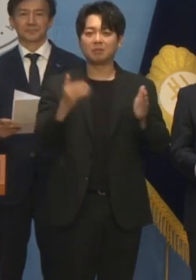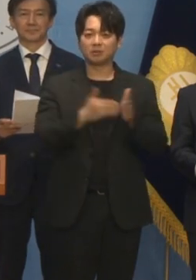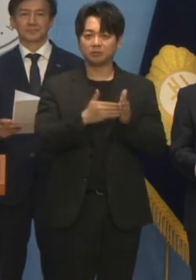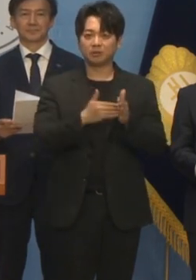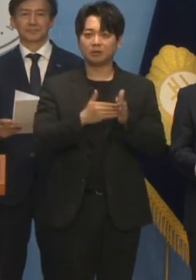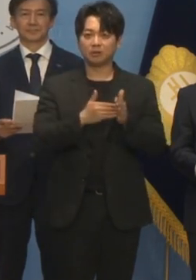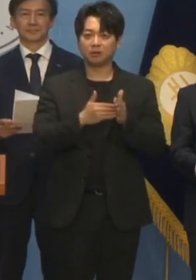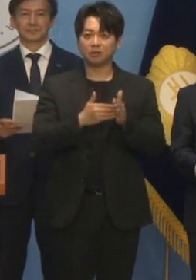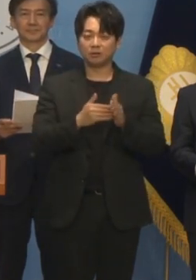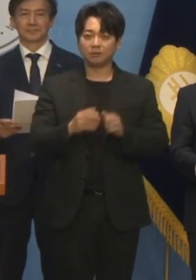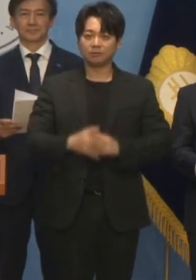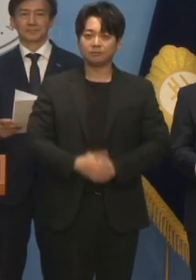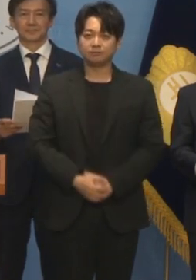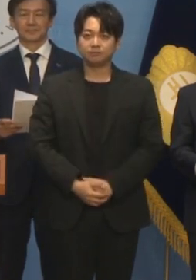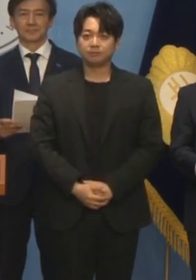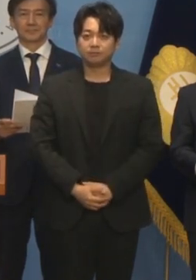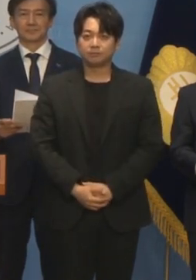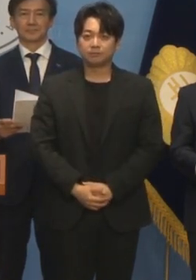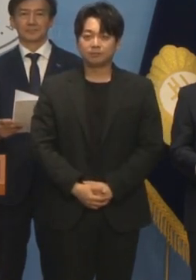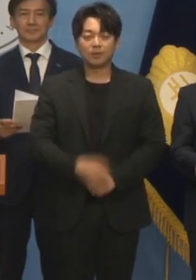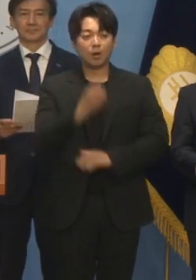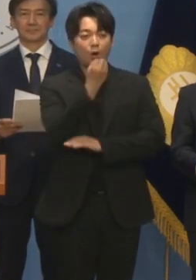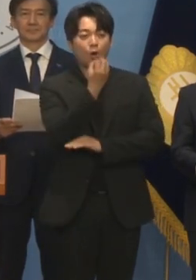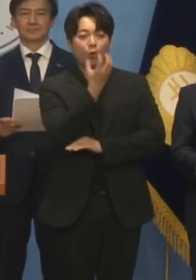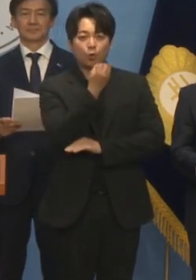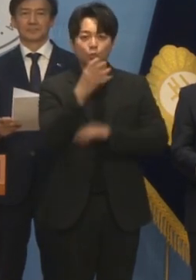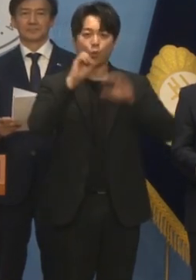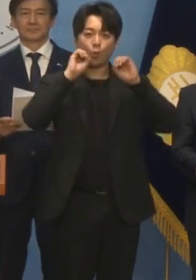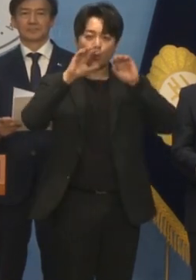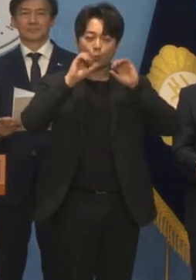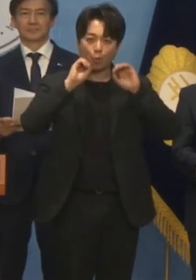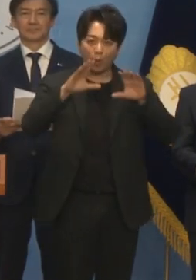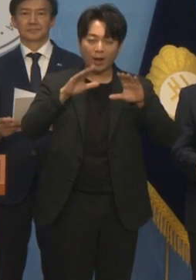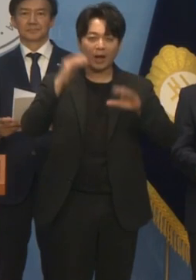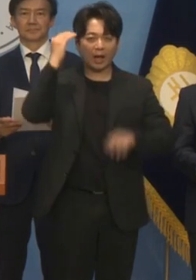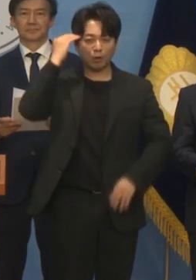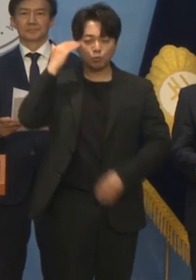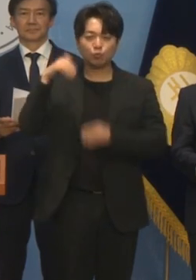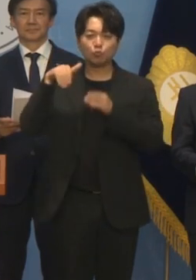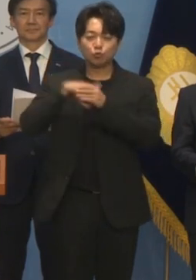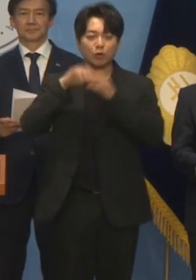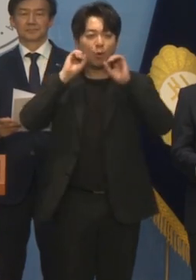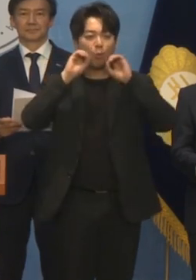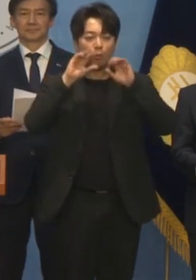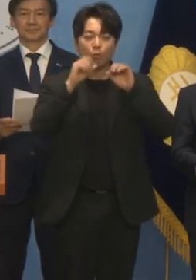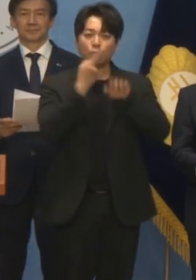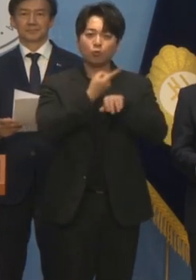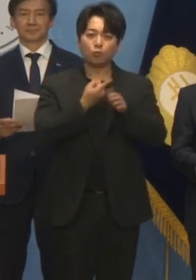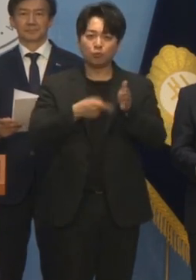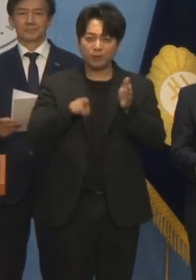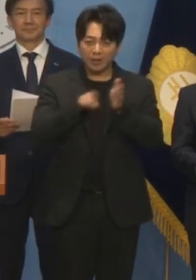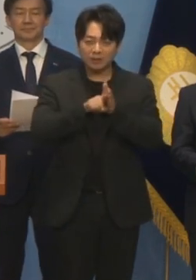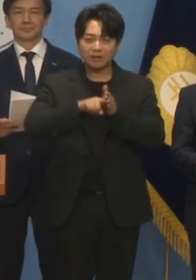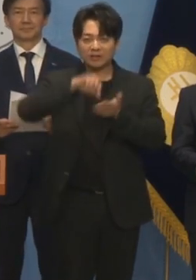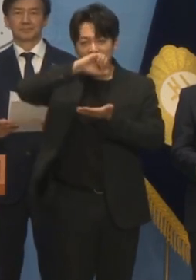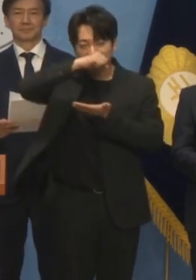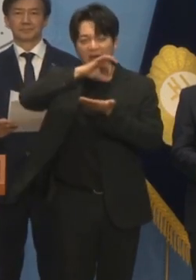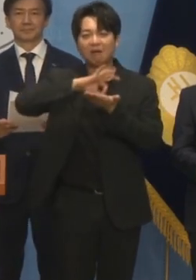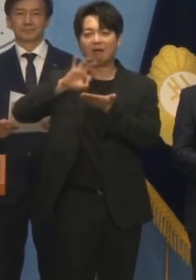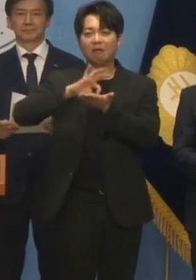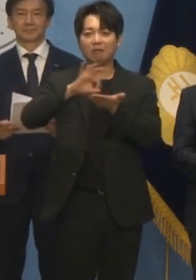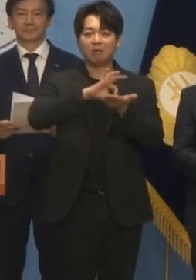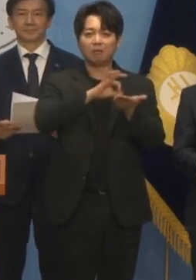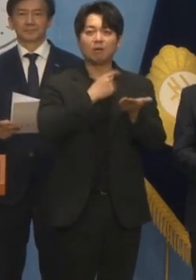동원, 언론 홍보를 위한 예산 집행 등 혈세가 들었습니다. 박빙이라고 여론을